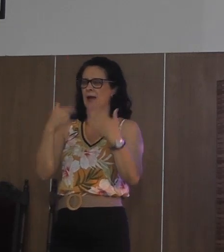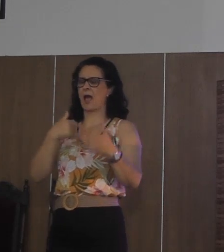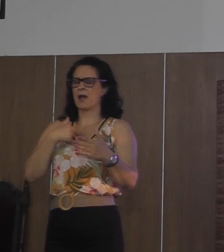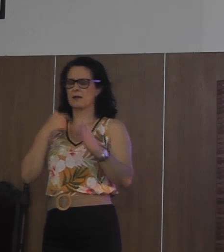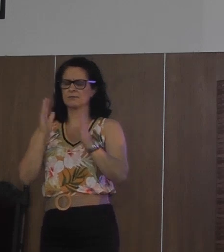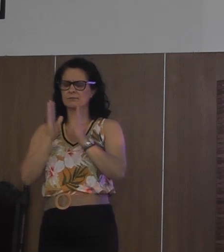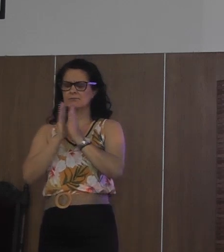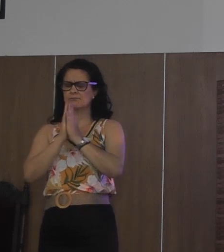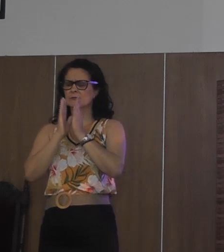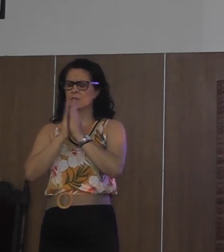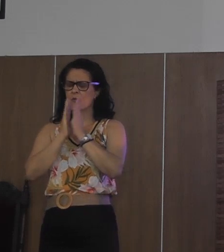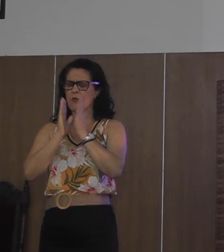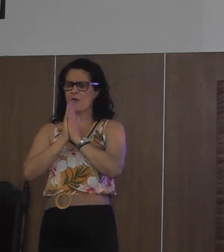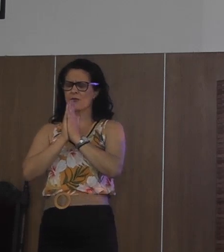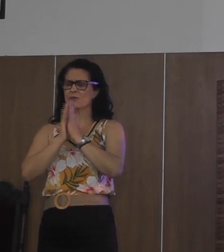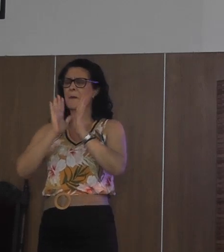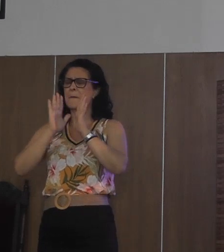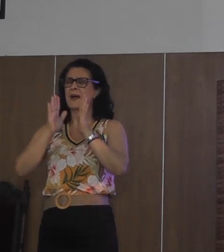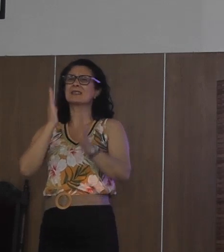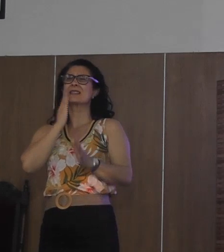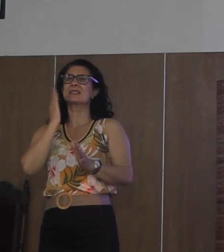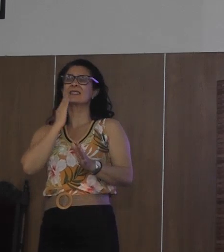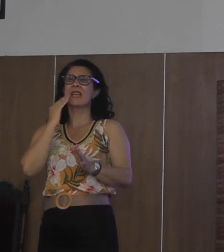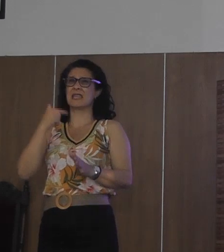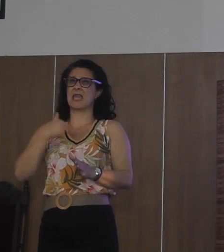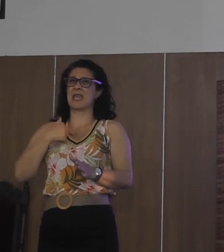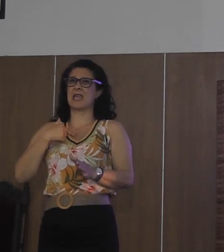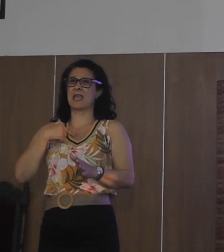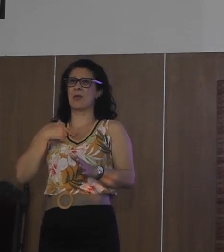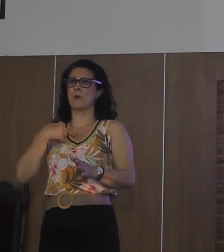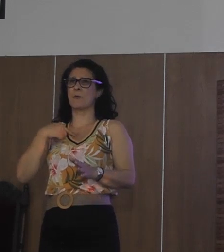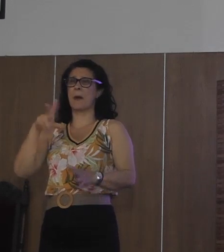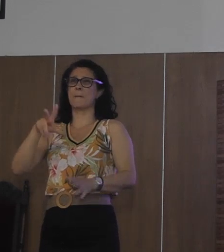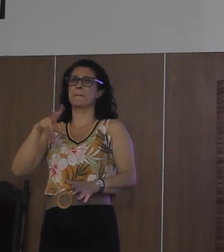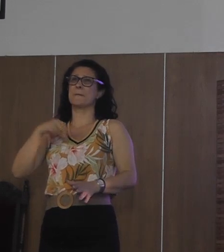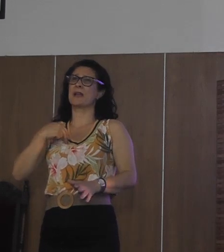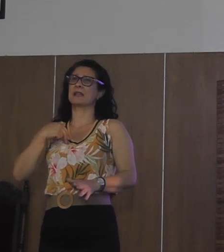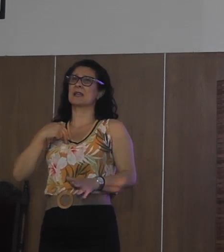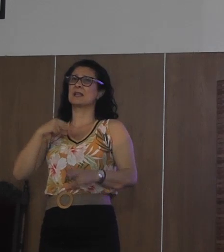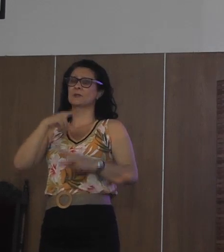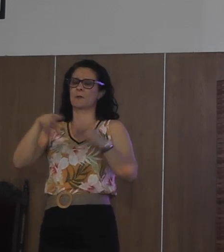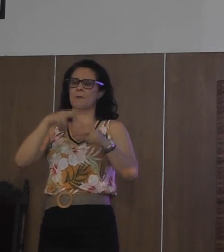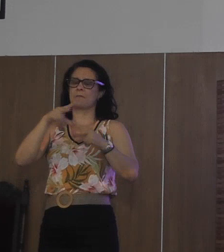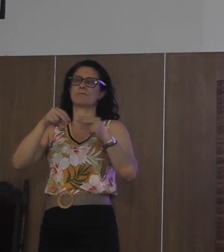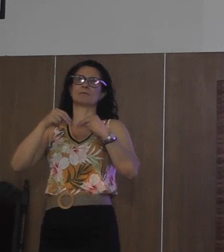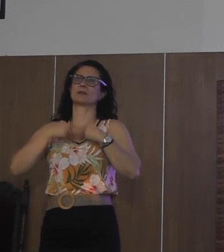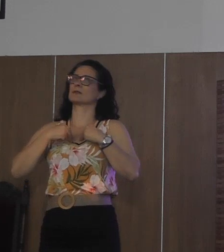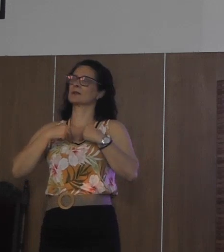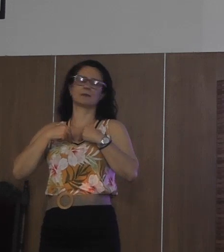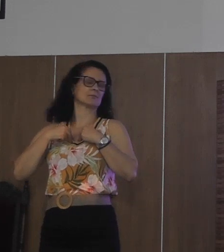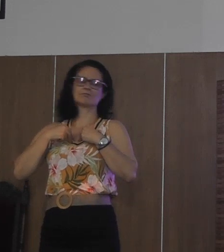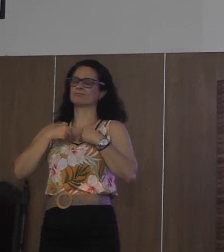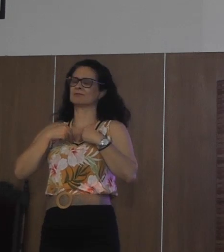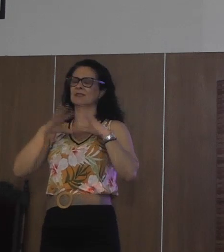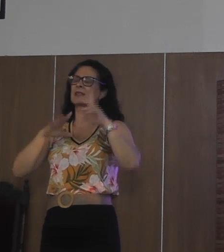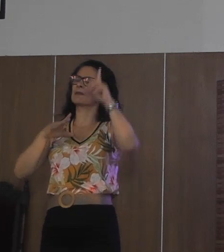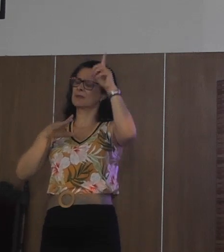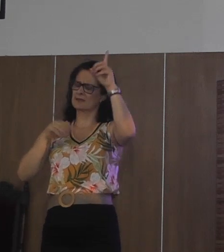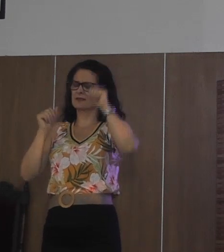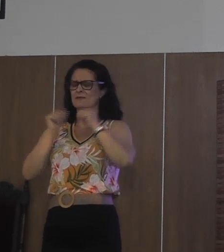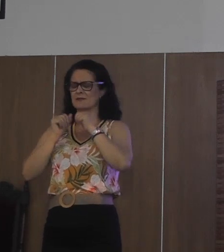e reconheço que sou imerecedor das maravilhas que Deus tem feito e que Ele está fazendo isso na minha